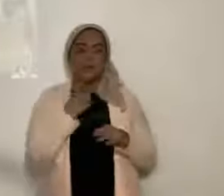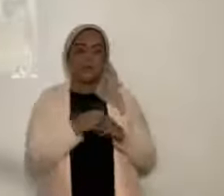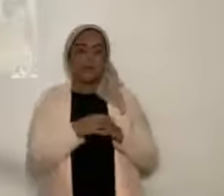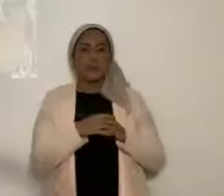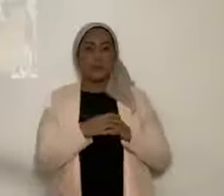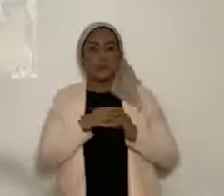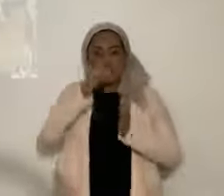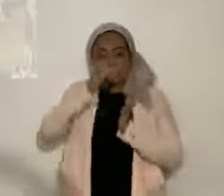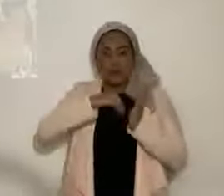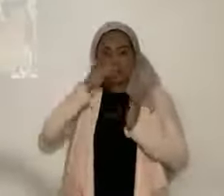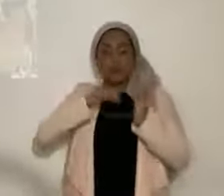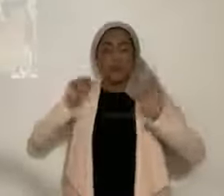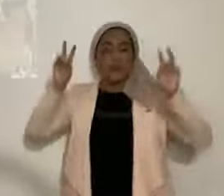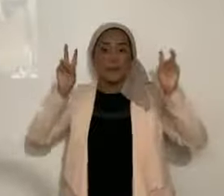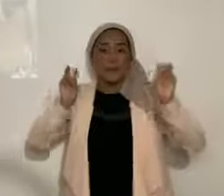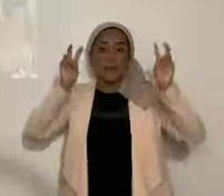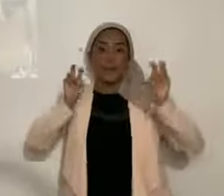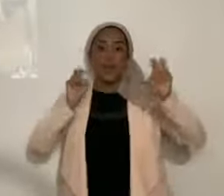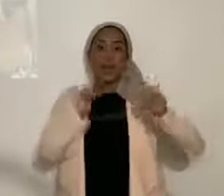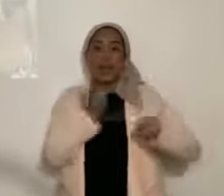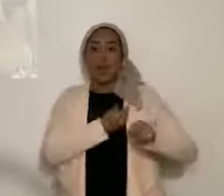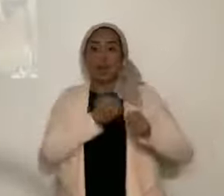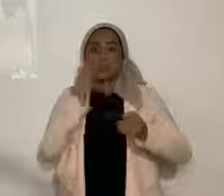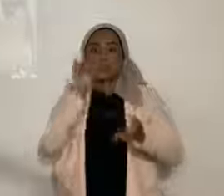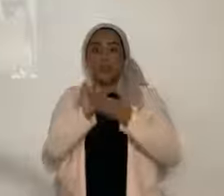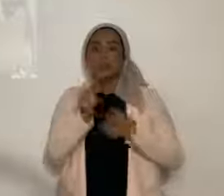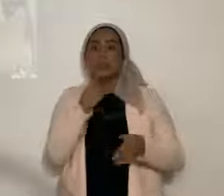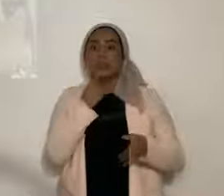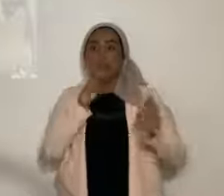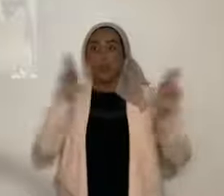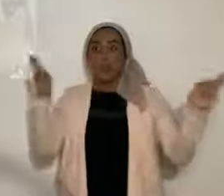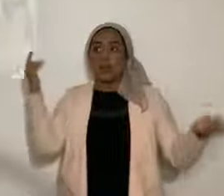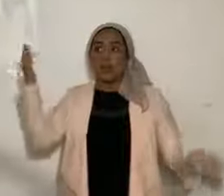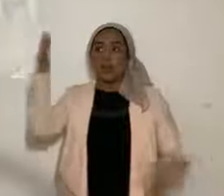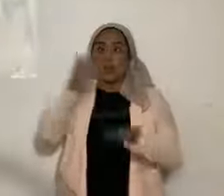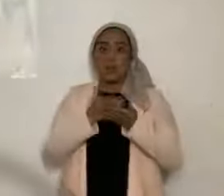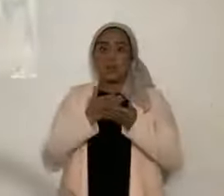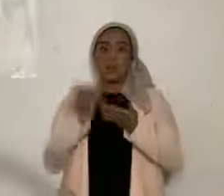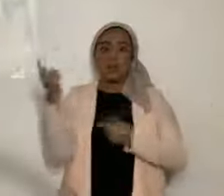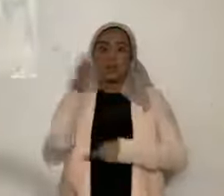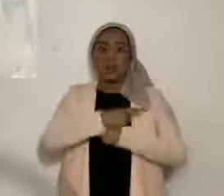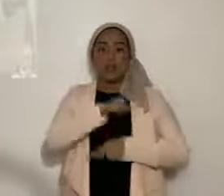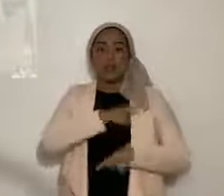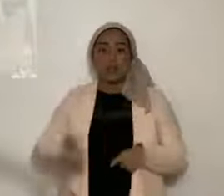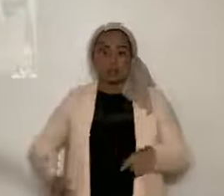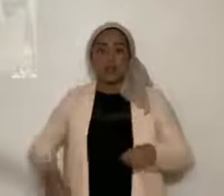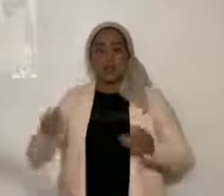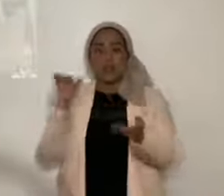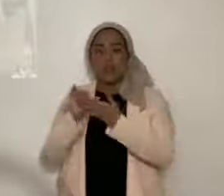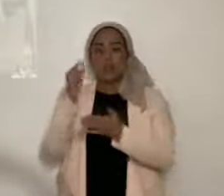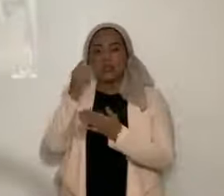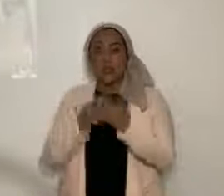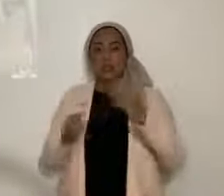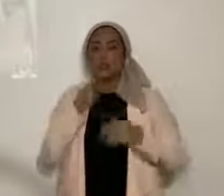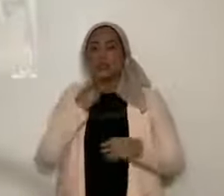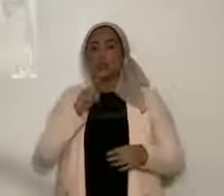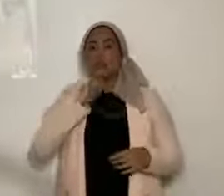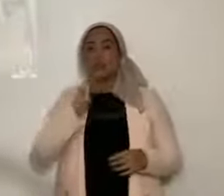escritos supuestamente nuestros, que digan, ya llegó el día del Señor. Eso es lo que dice el